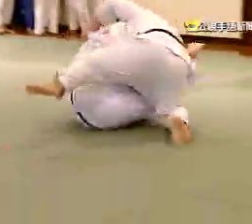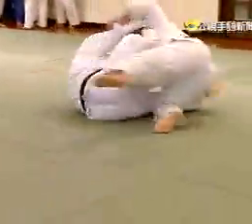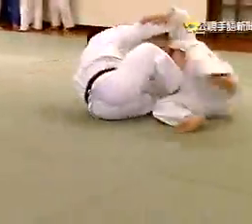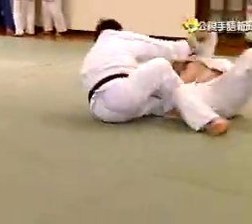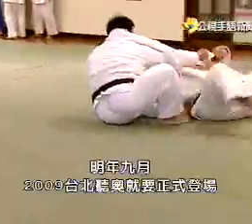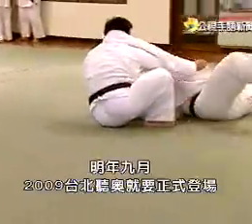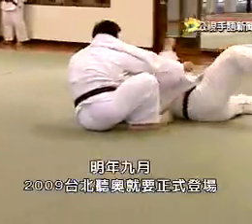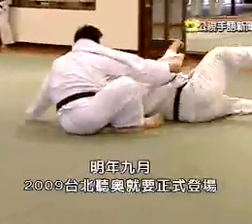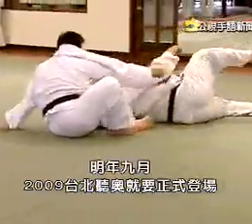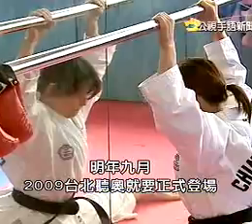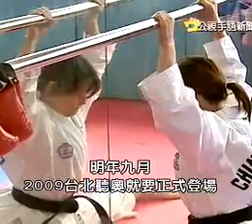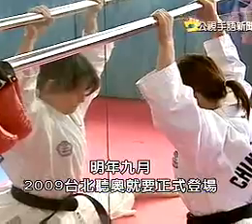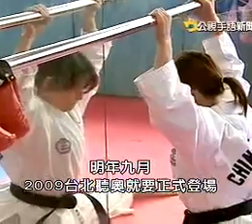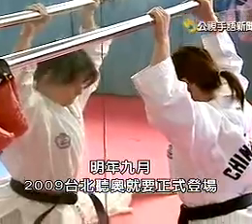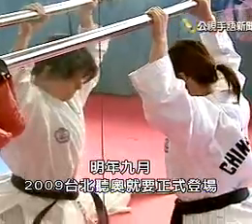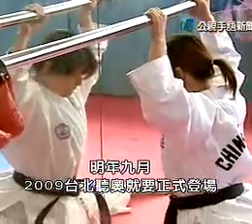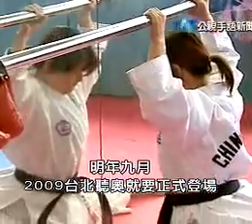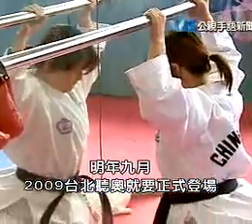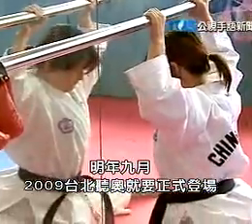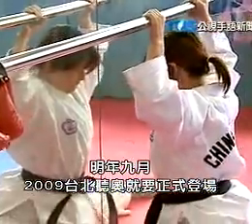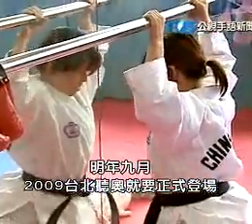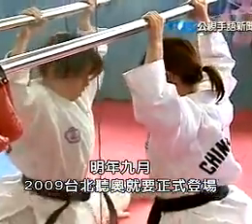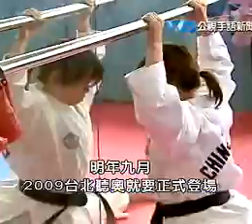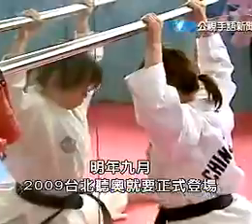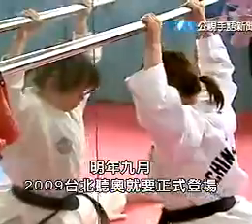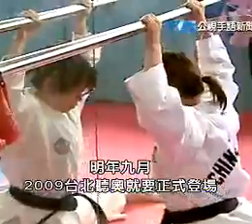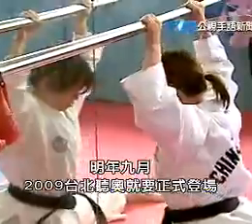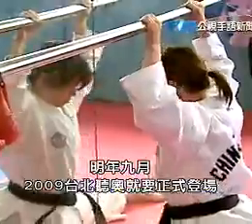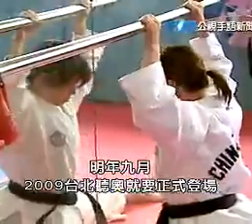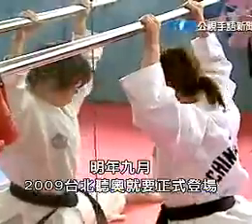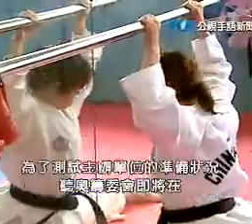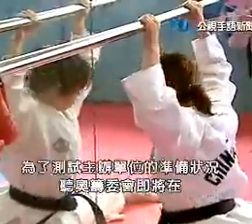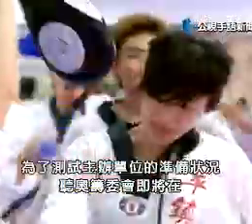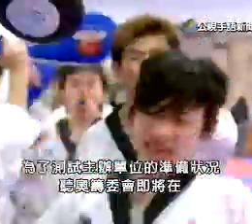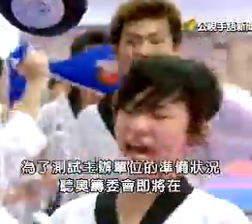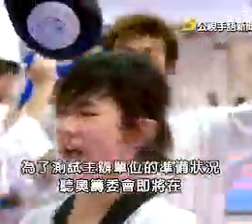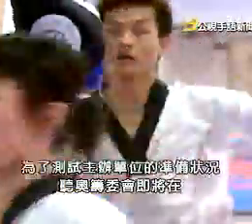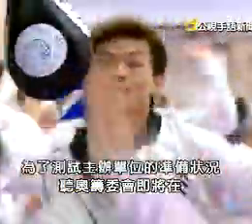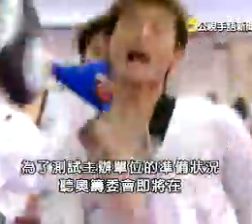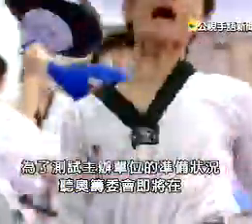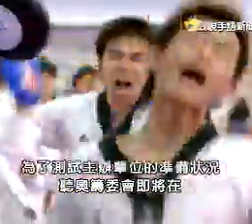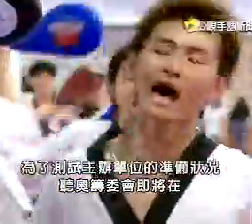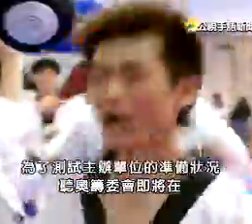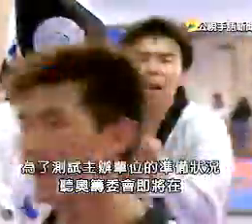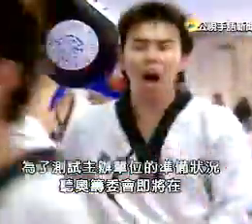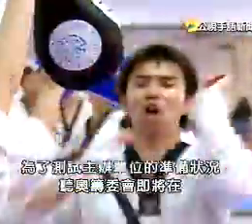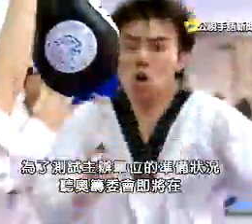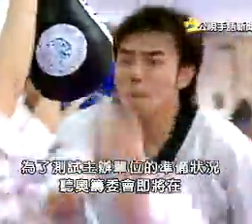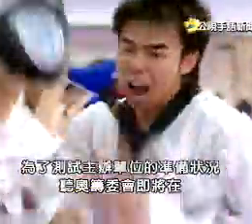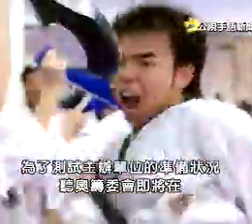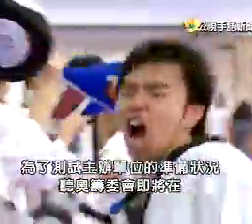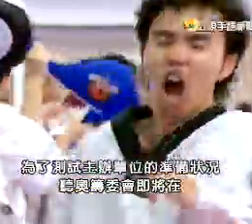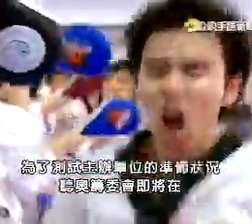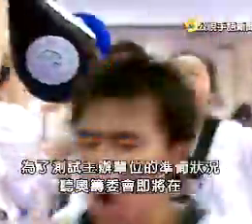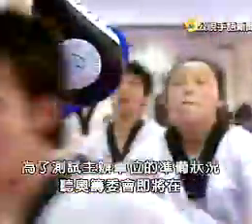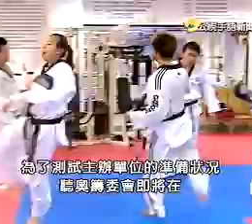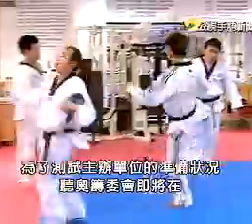明年九月，2009台北听奥就要正式登场。为了测试主办单位的准备状况，听奥筹委会即将在今年